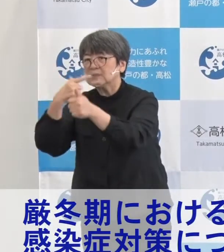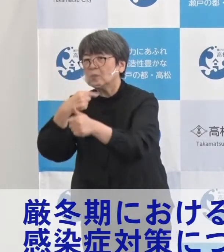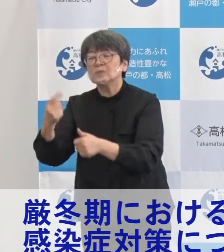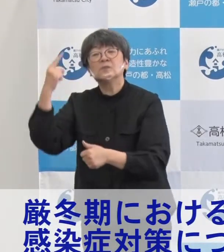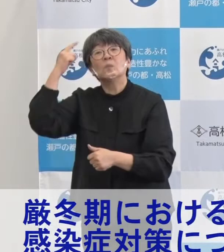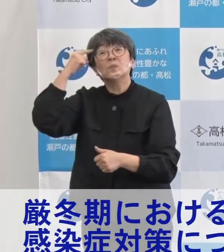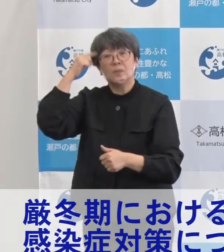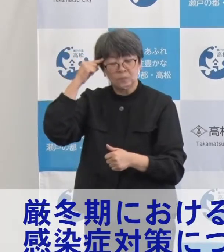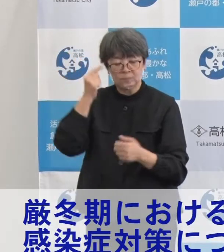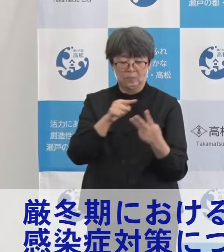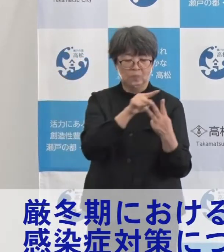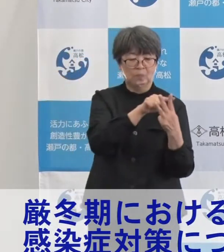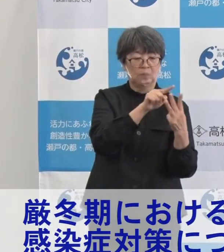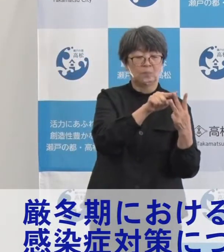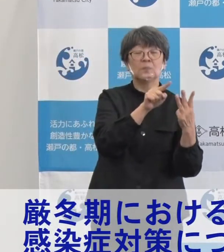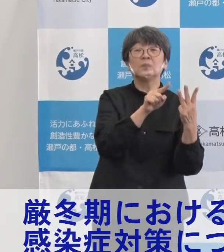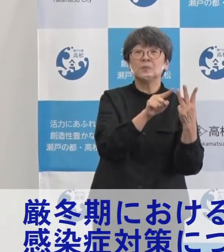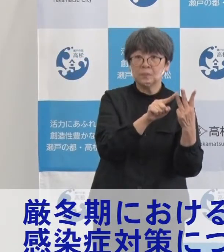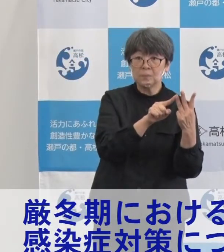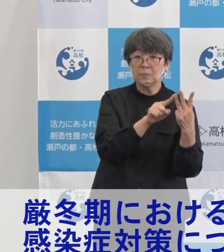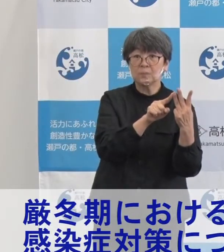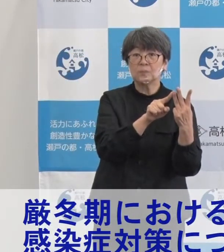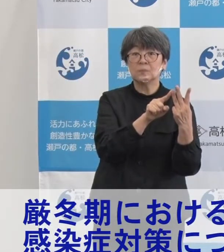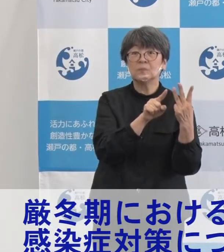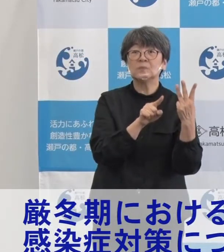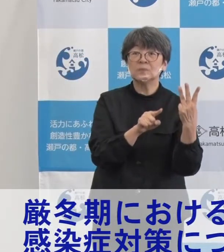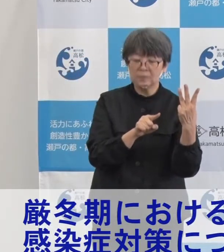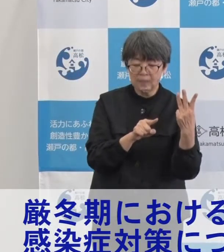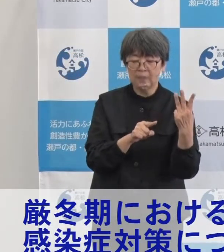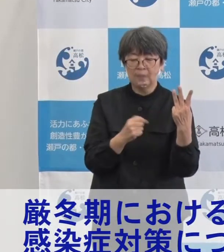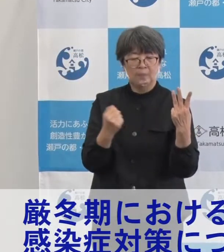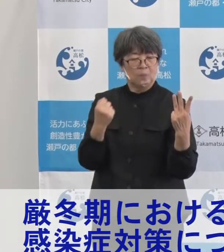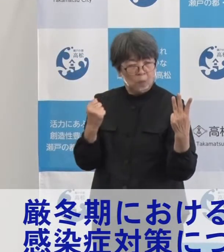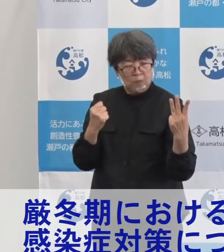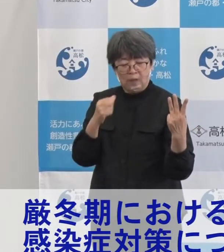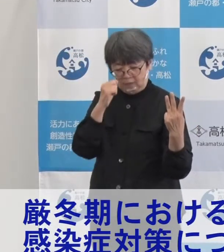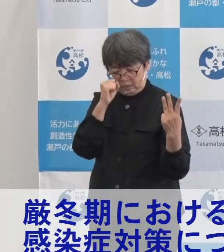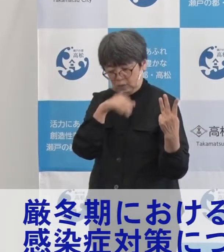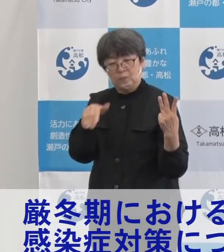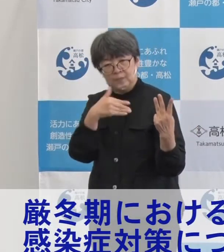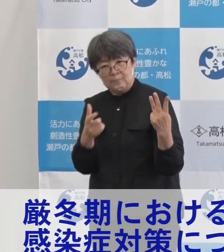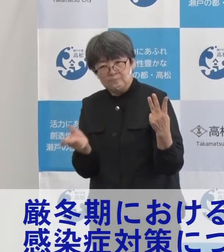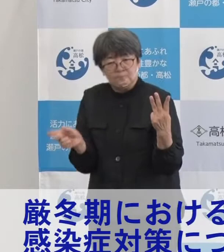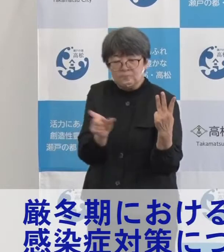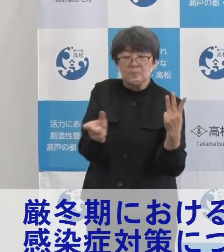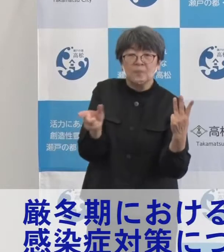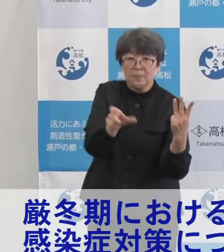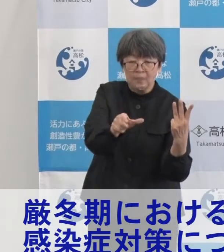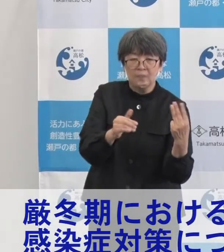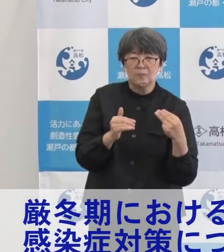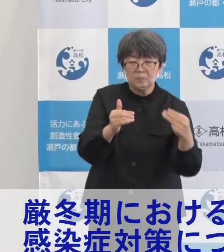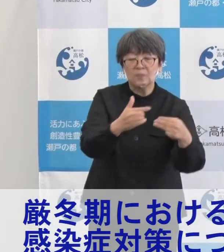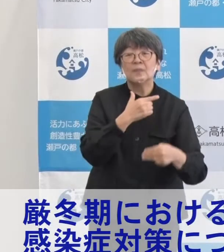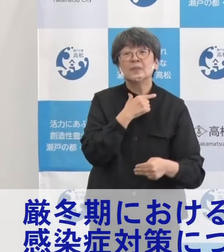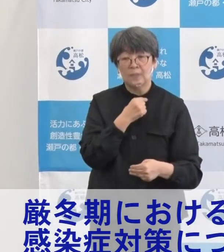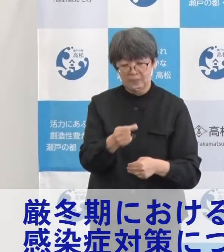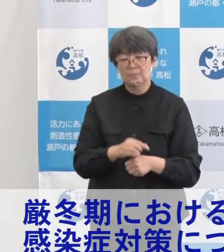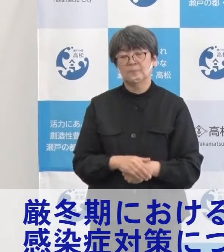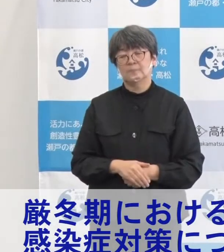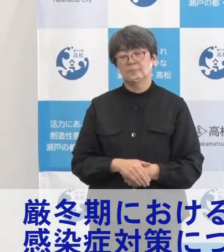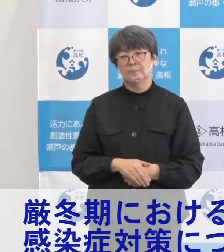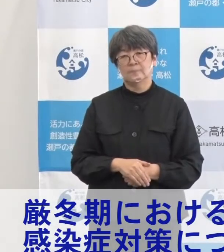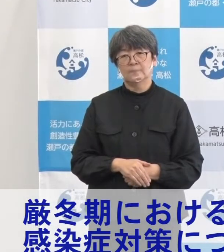この3点につきまして強化まあ予算措置を用意いたして追って少しでもこのイン